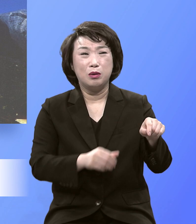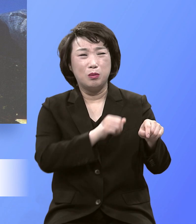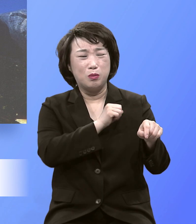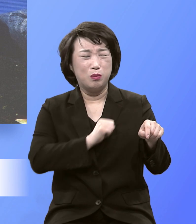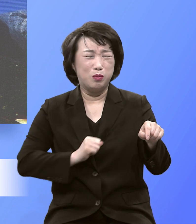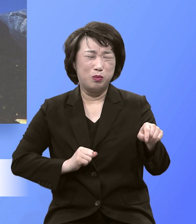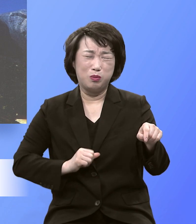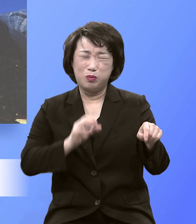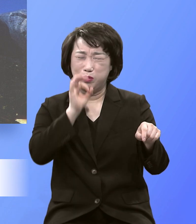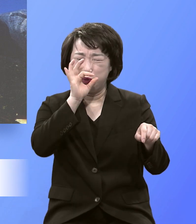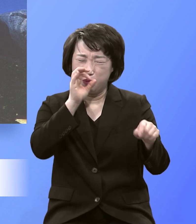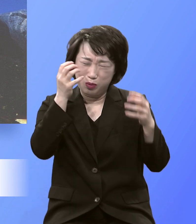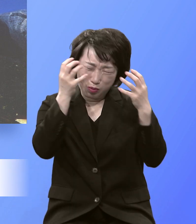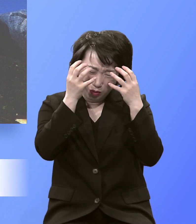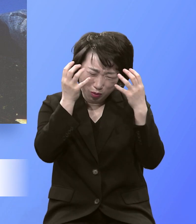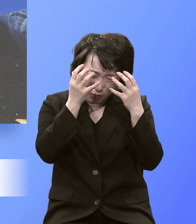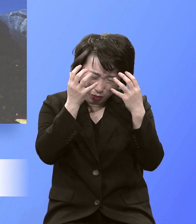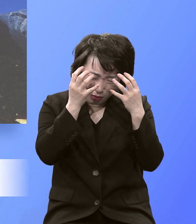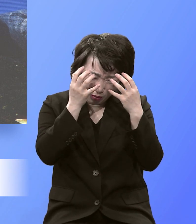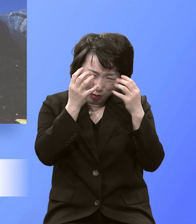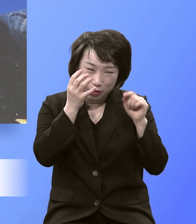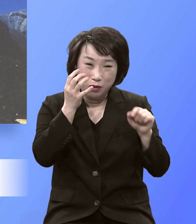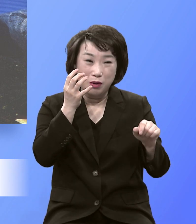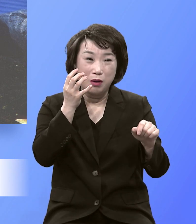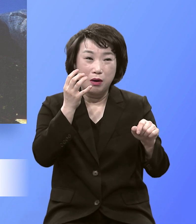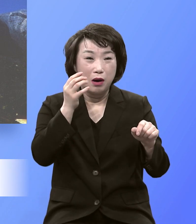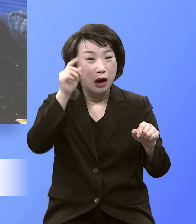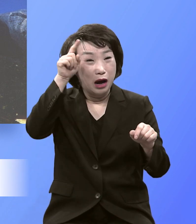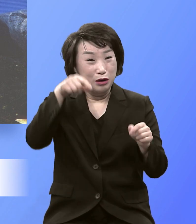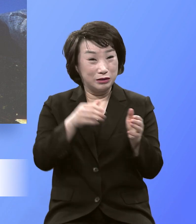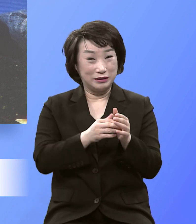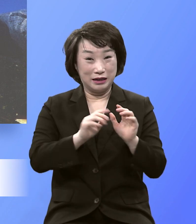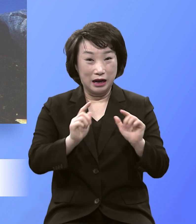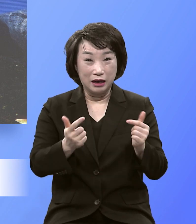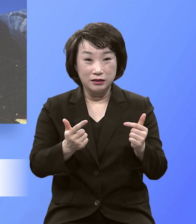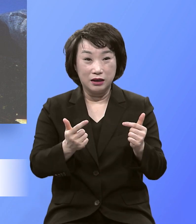견딜 수 없는 고통을 하루도 아니고